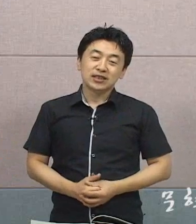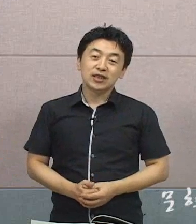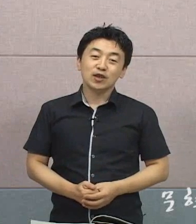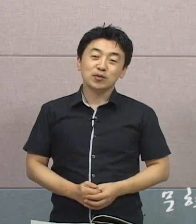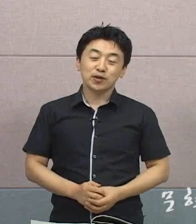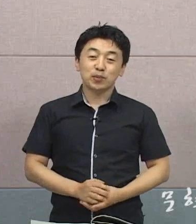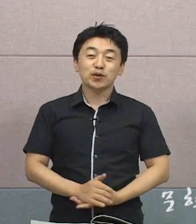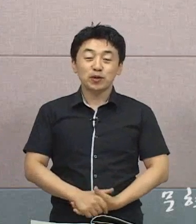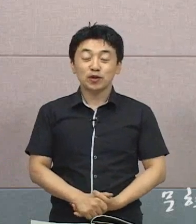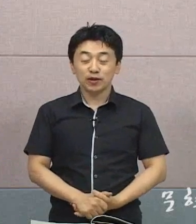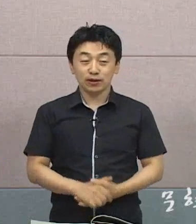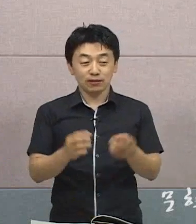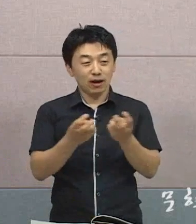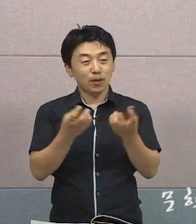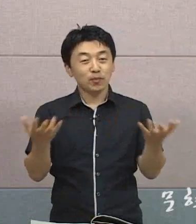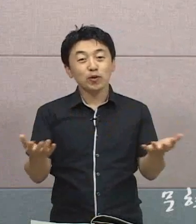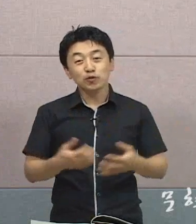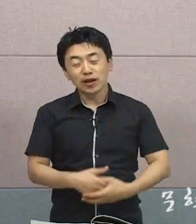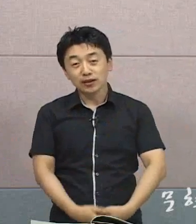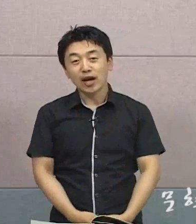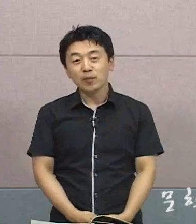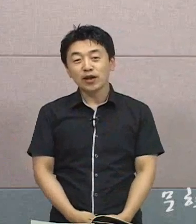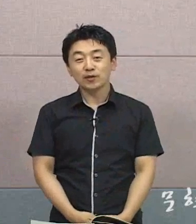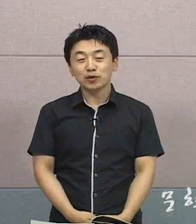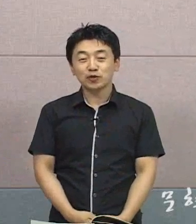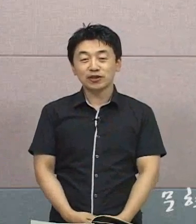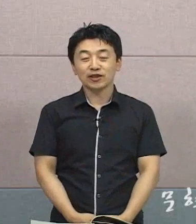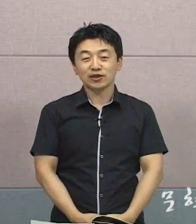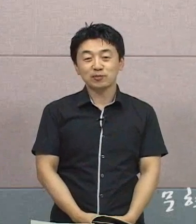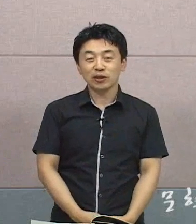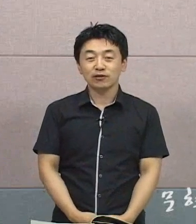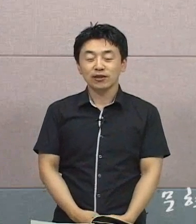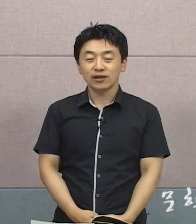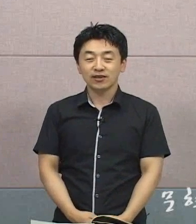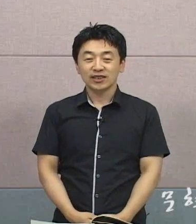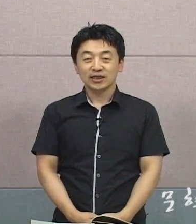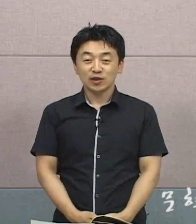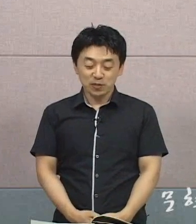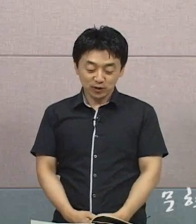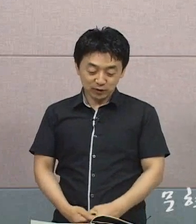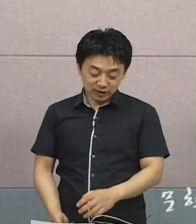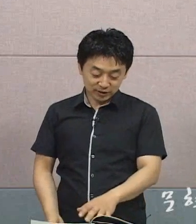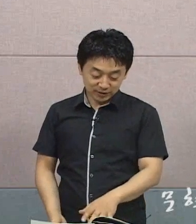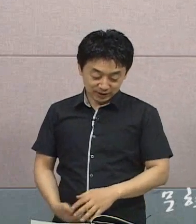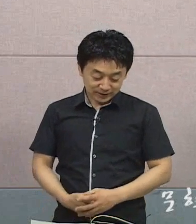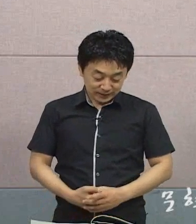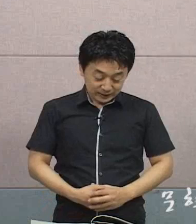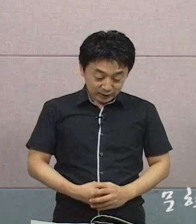그냥 여러분들이 보시면 방법이 없구나. 그냥 한 번에 알아보실 수 있는 단어이기 때문에요. 그냥 넘어가도록 하시죠. 네. 두